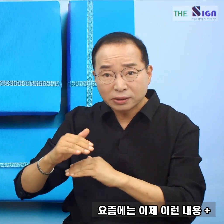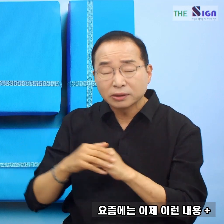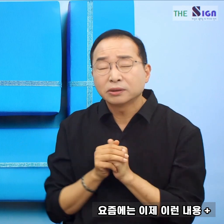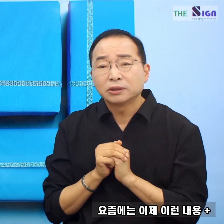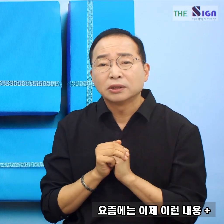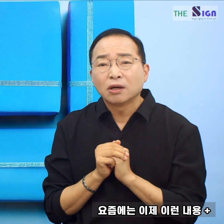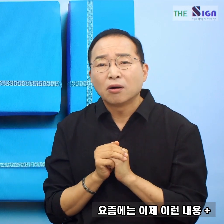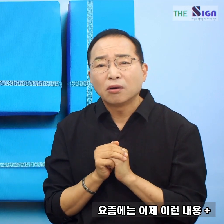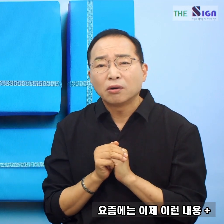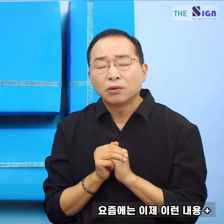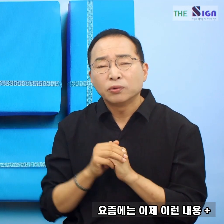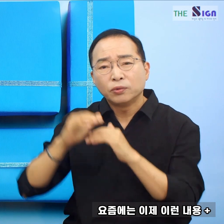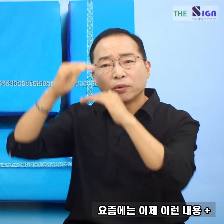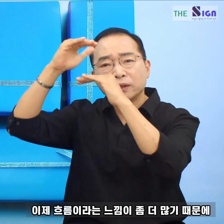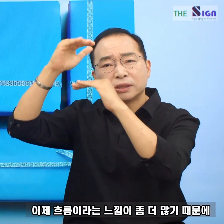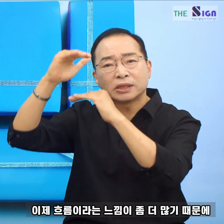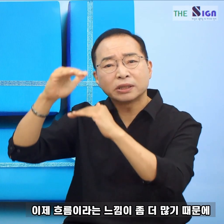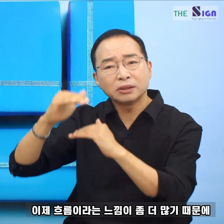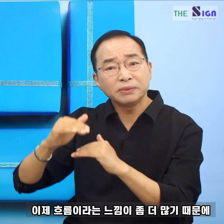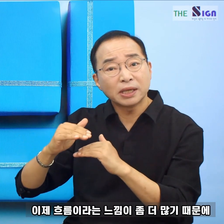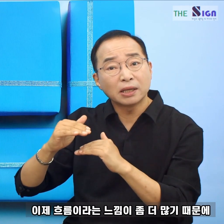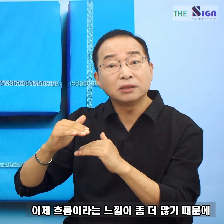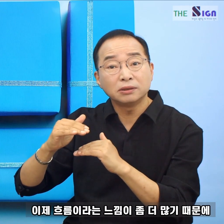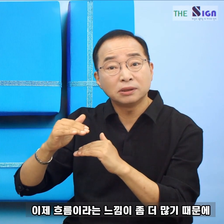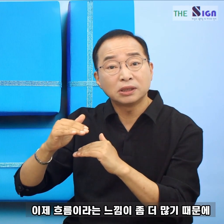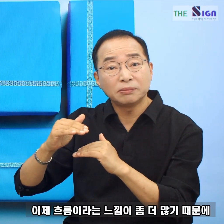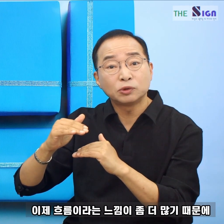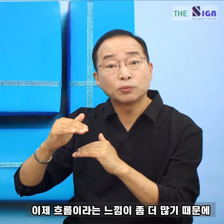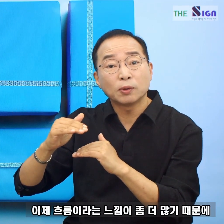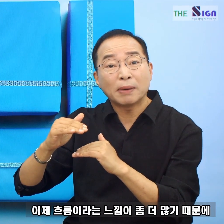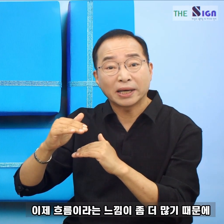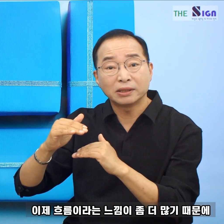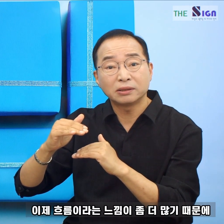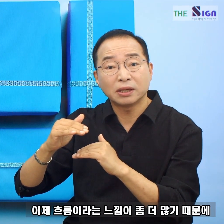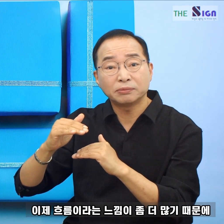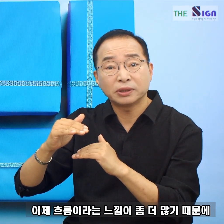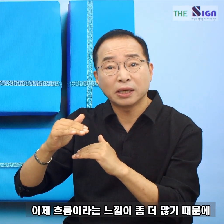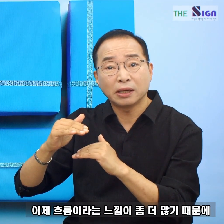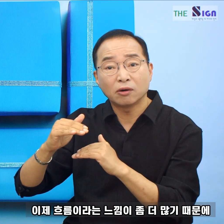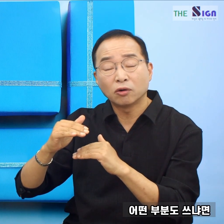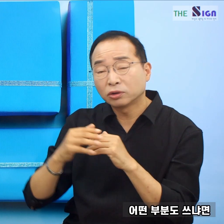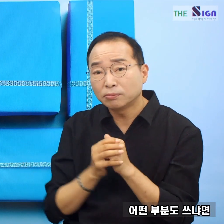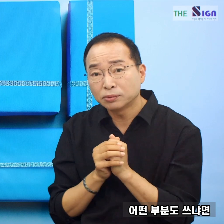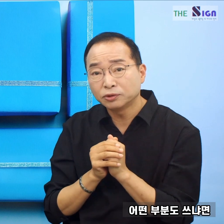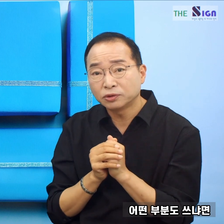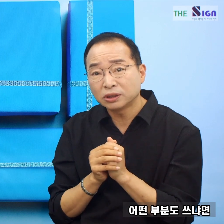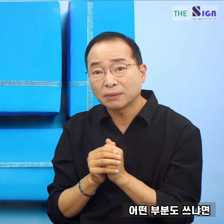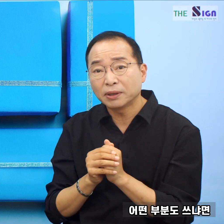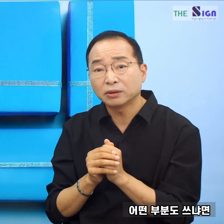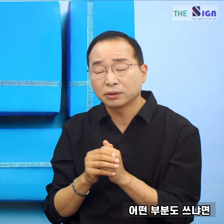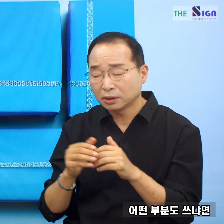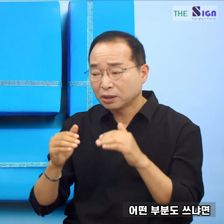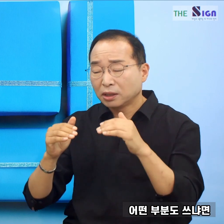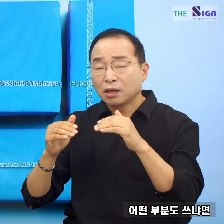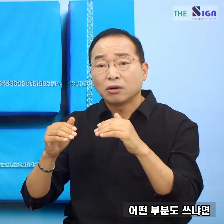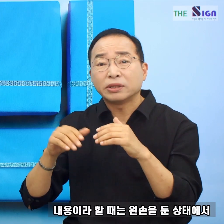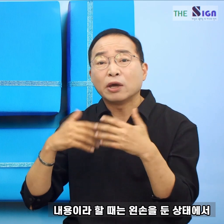플러스 여기 이제 흐름이라는 느낌이 좀 더 많기 때문에 어떤 부분도 쓰냐면 내용이라